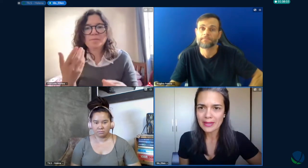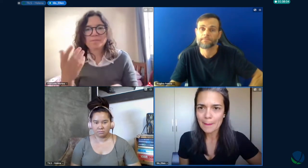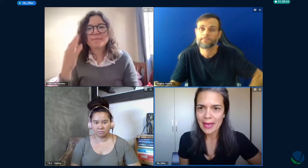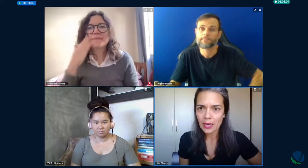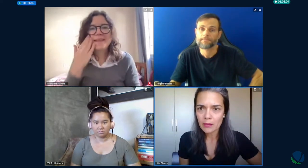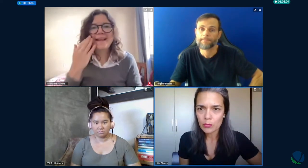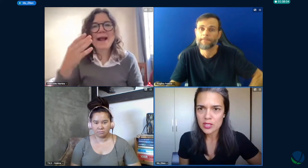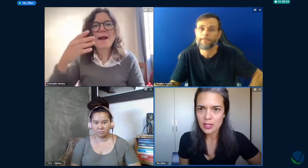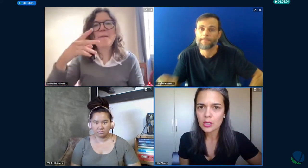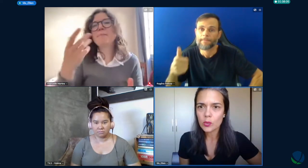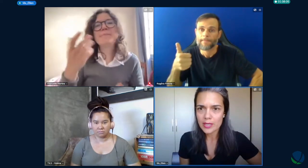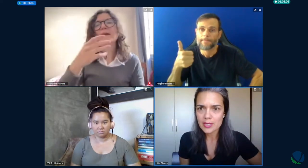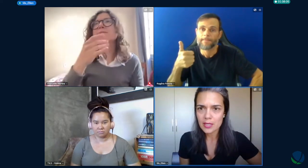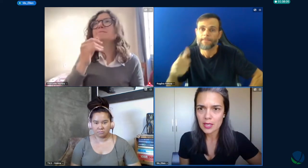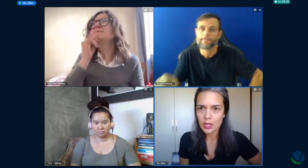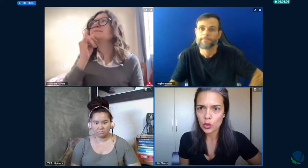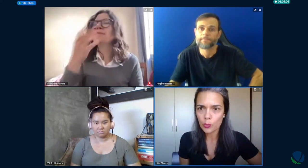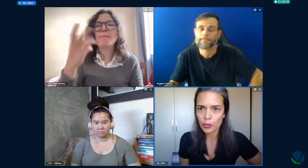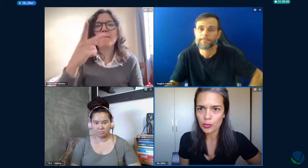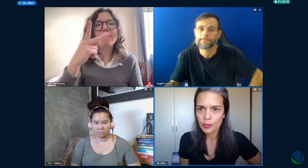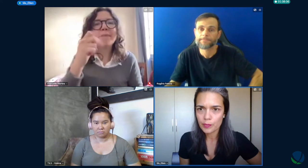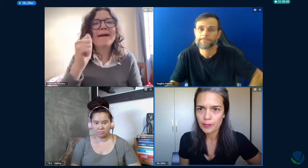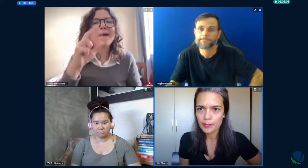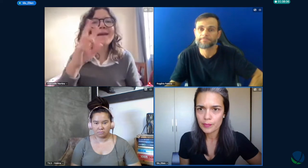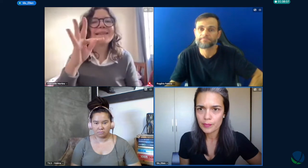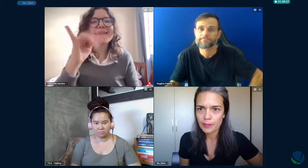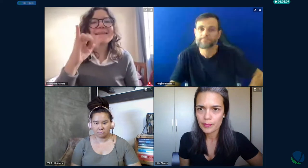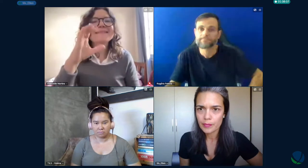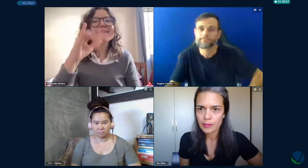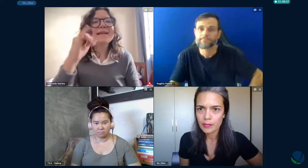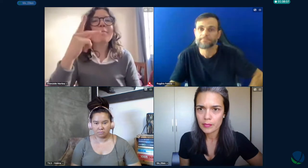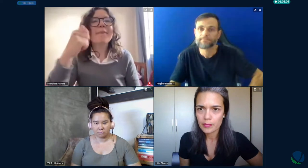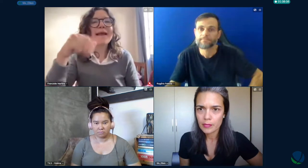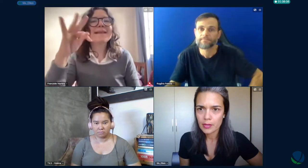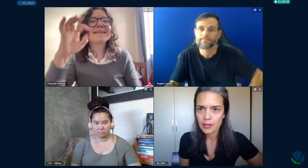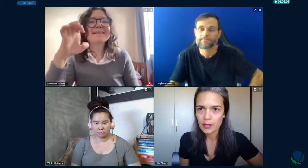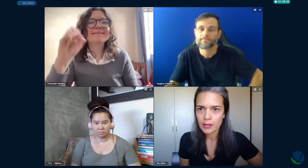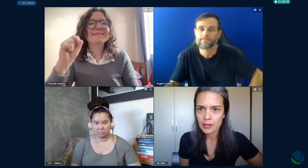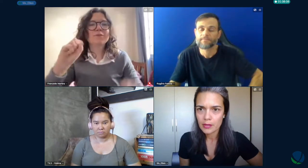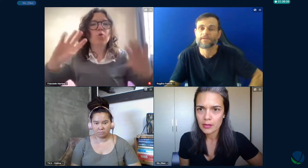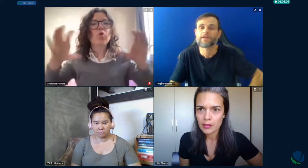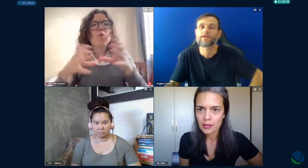poderia preparar uma tabela mostrando esse grupo.